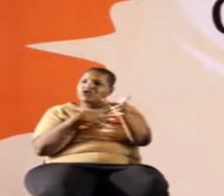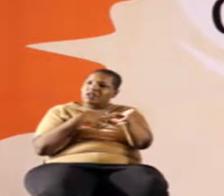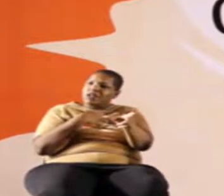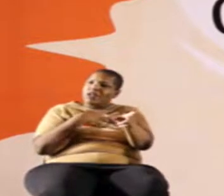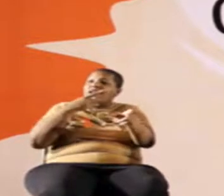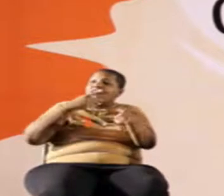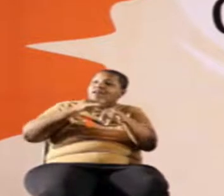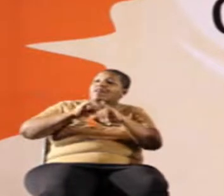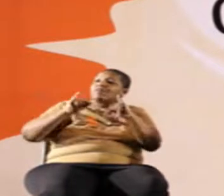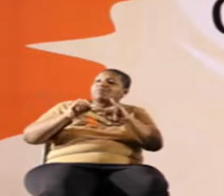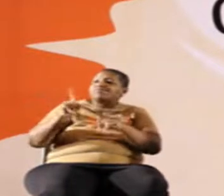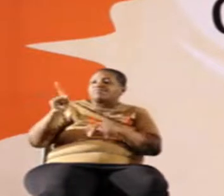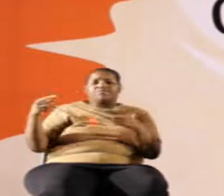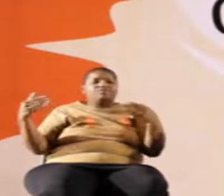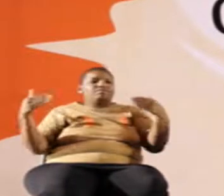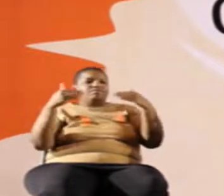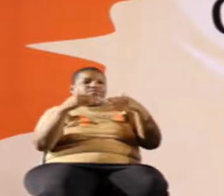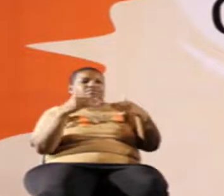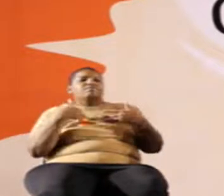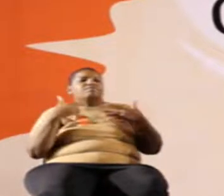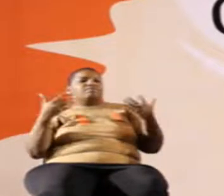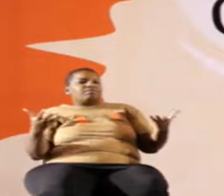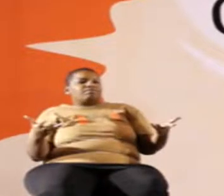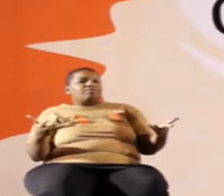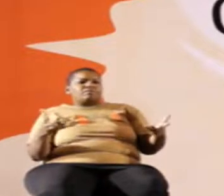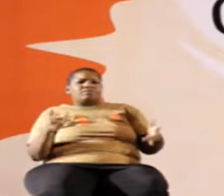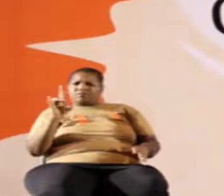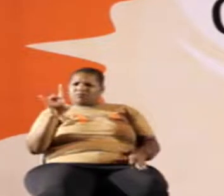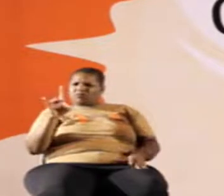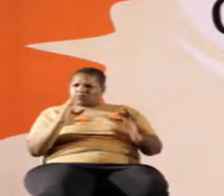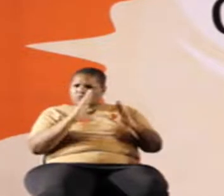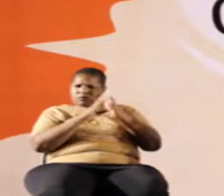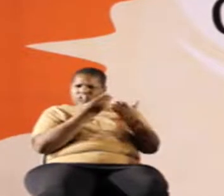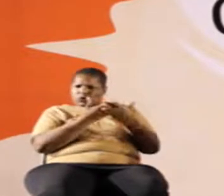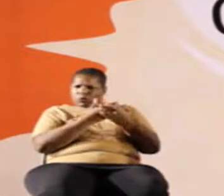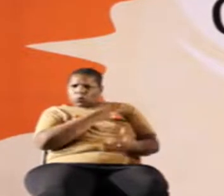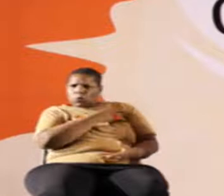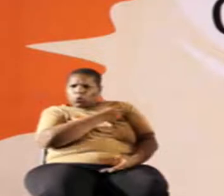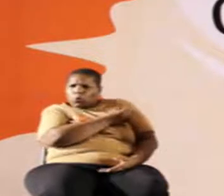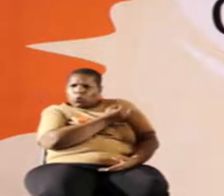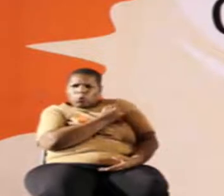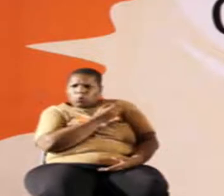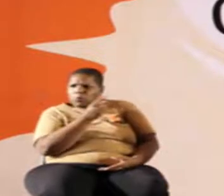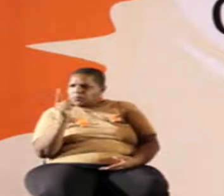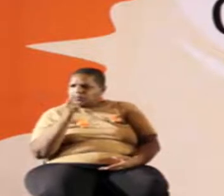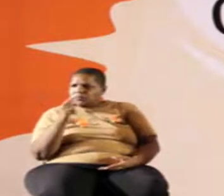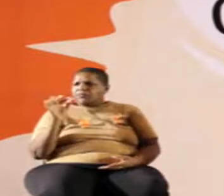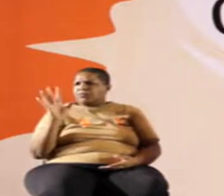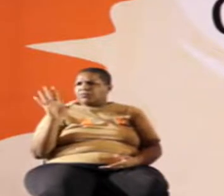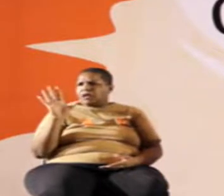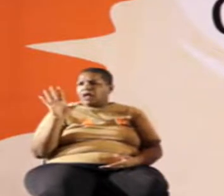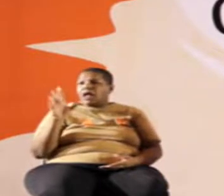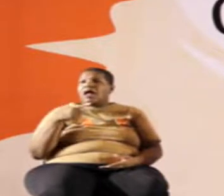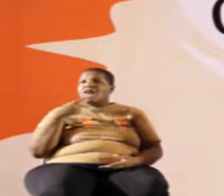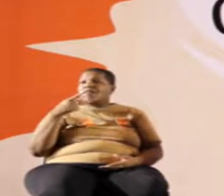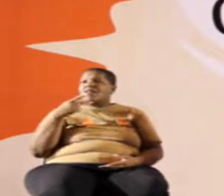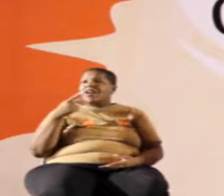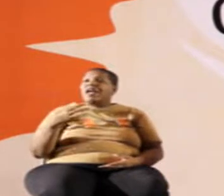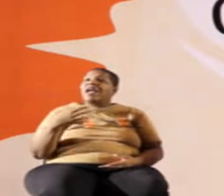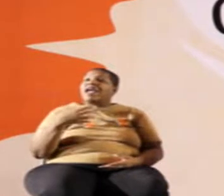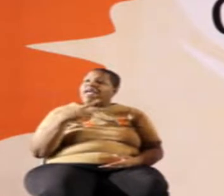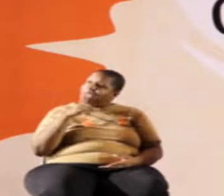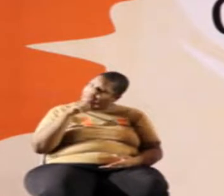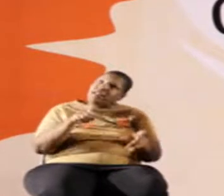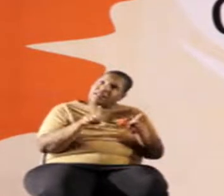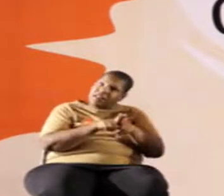de dizer como se deve ser. Cultura é uma coisa, não é só escolarização, não é só erudição, é também, mas é muita